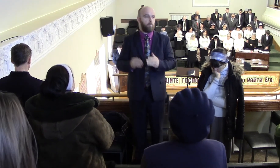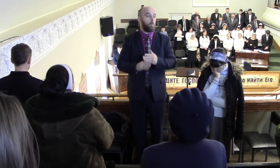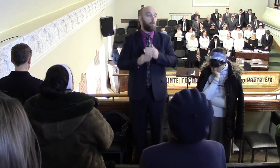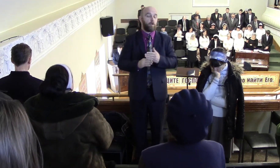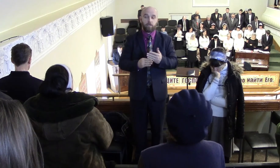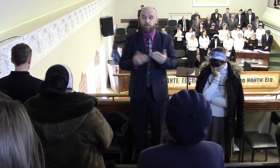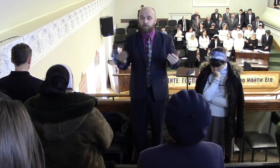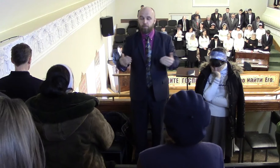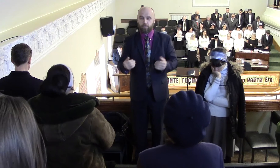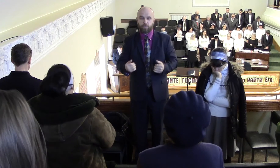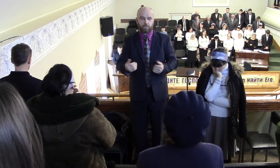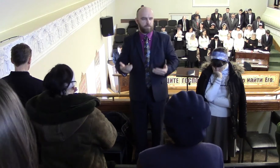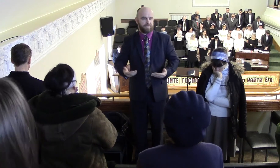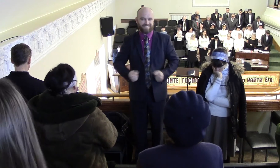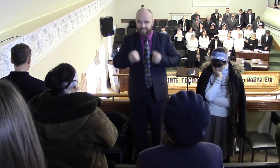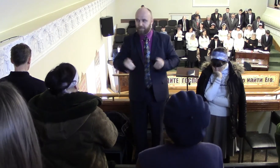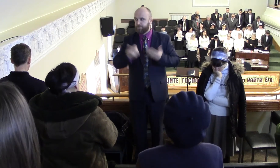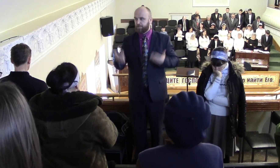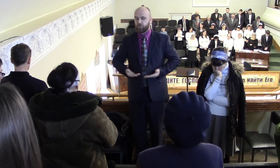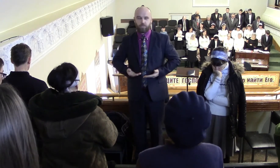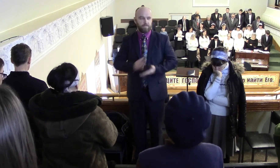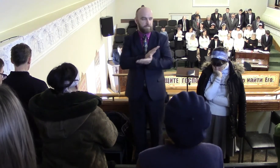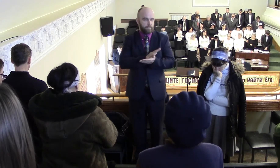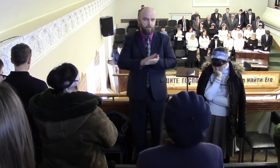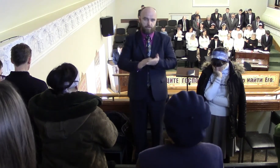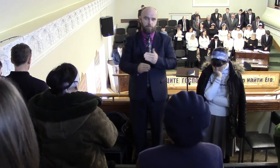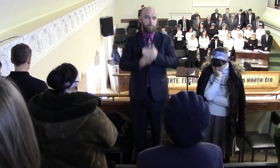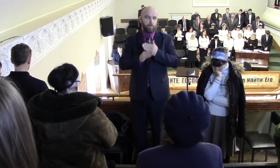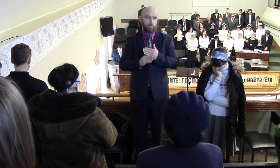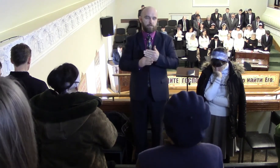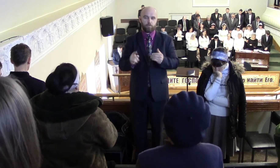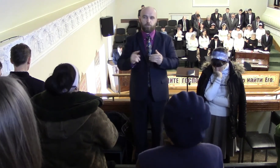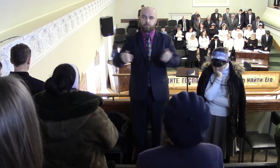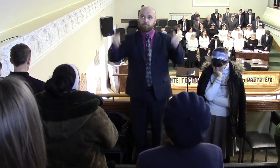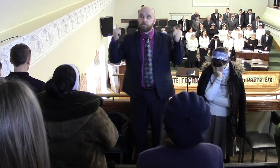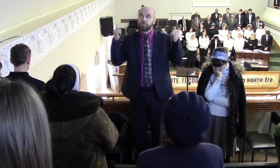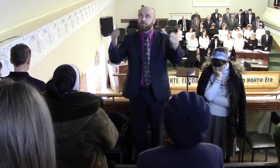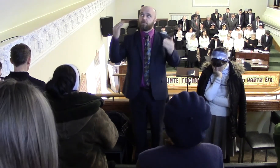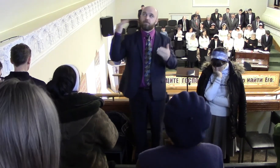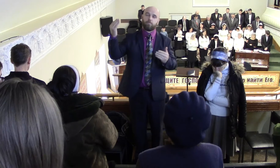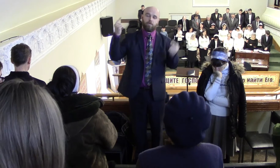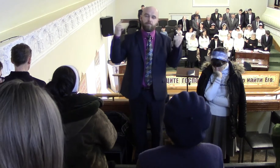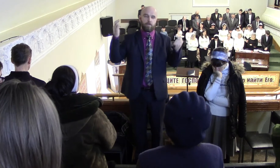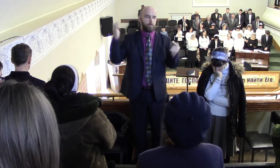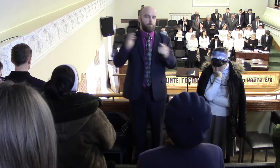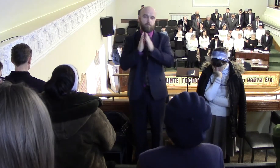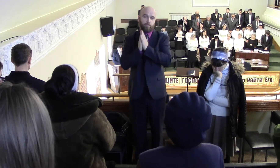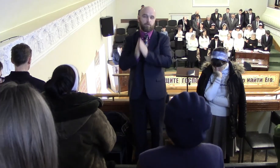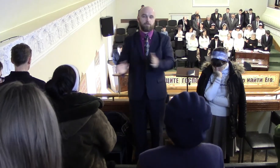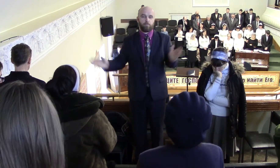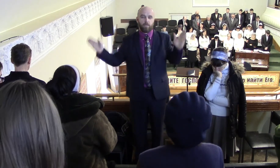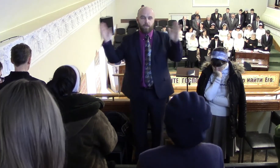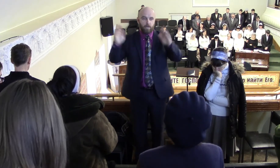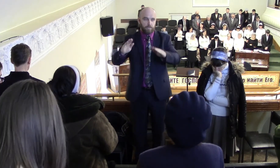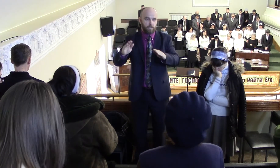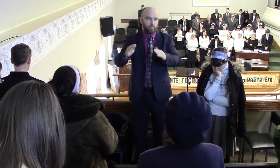свято, жить для славы Твоей. Помоги нам, Господи, в этом жить так, чтобы прославлять Тебя. Благослови нас и дальше в